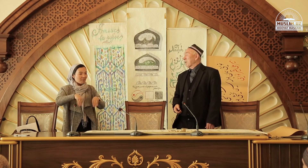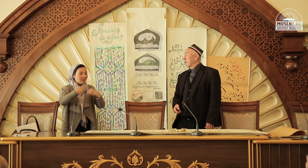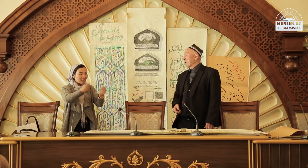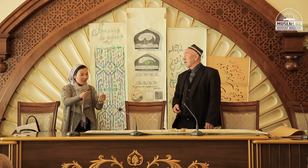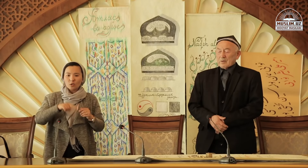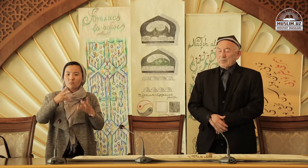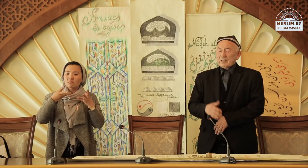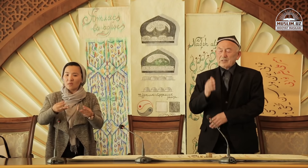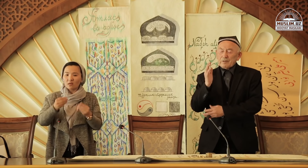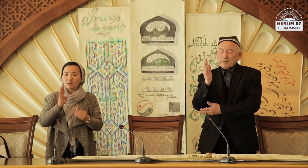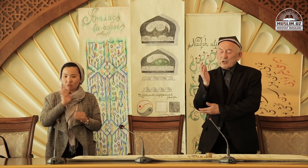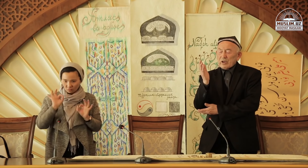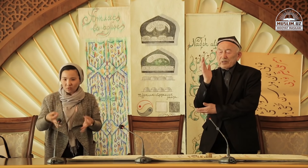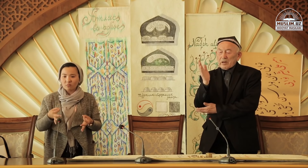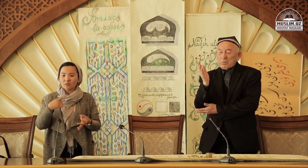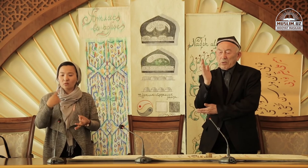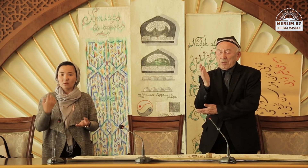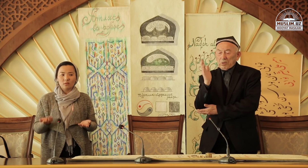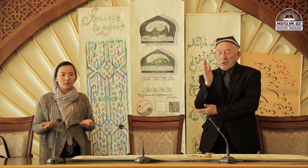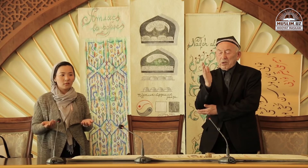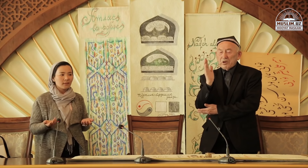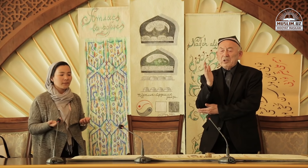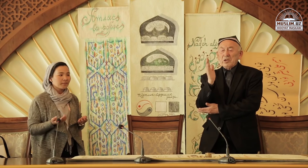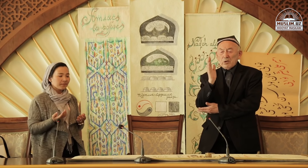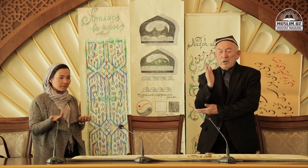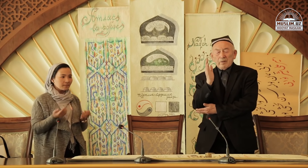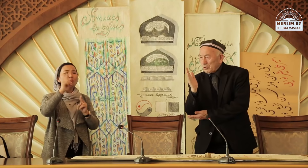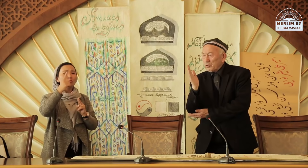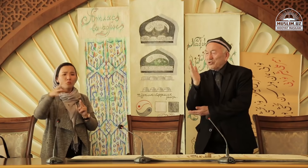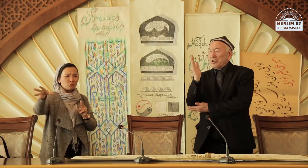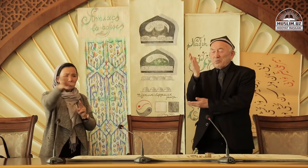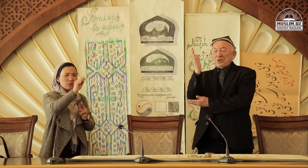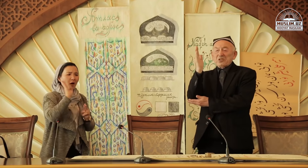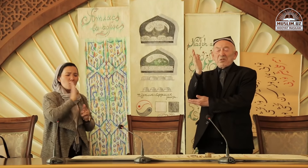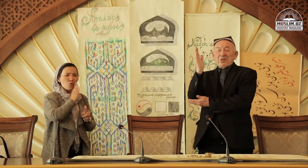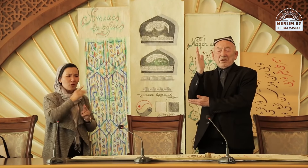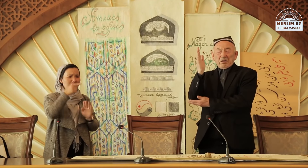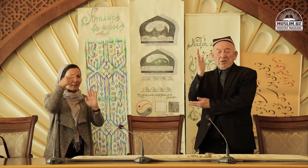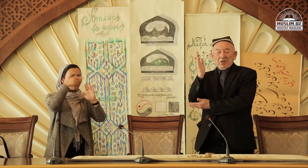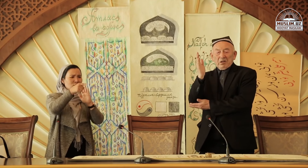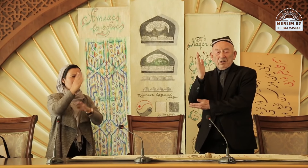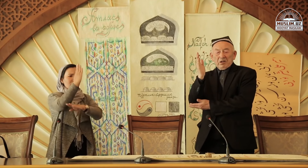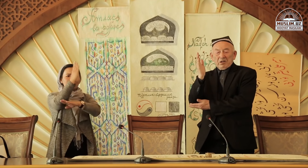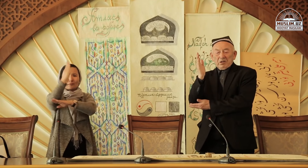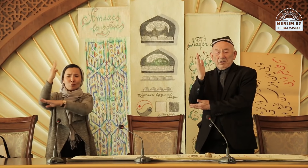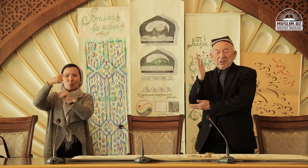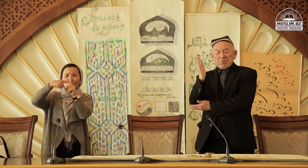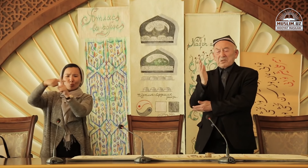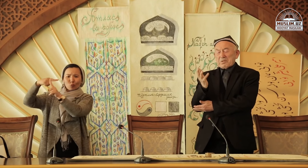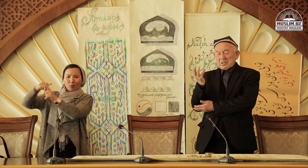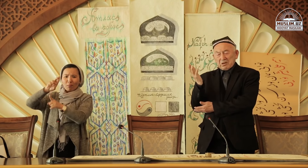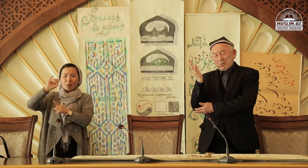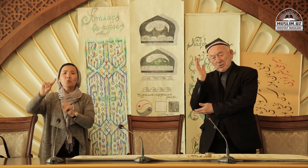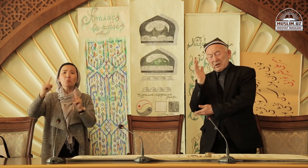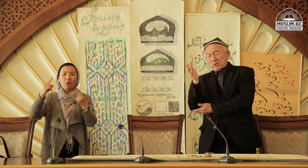degan. Bittasi shikoyat qilyapti. Nega shuncha imtiyoz ayollarga? Nega